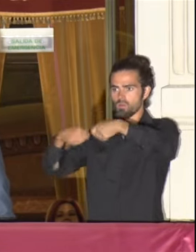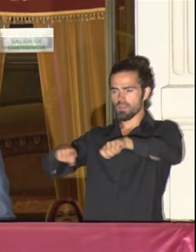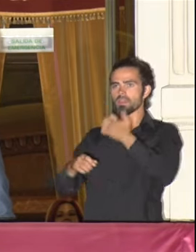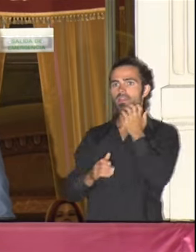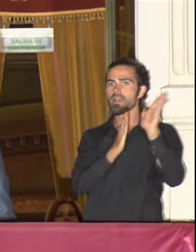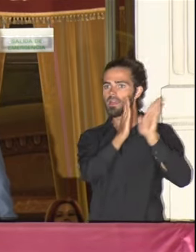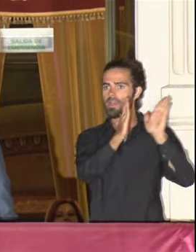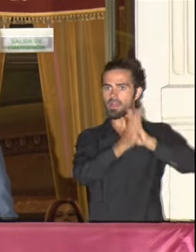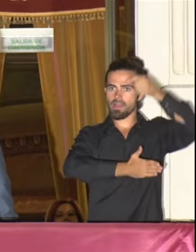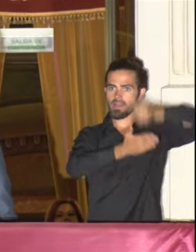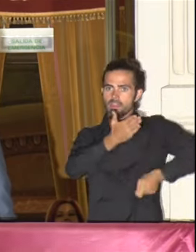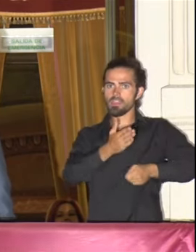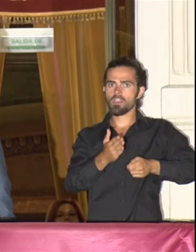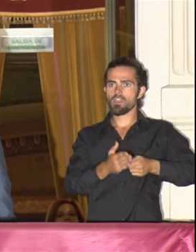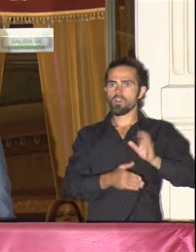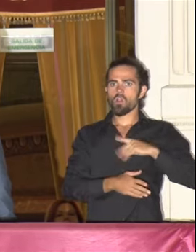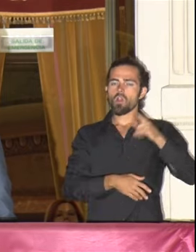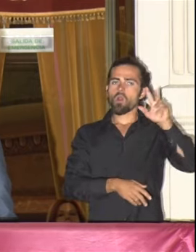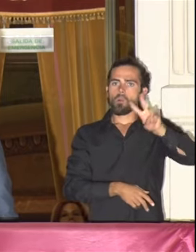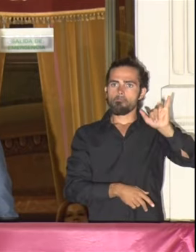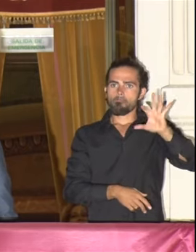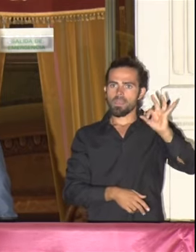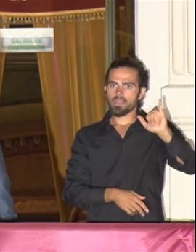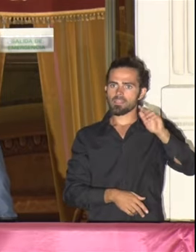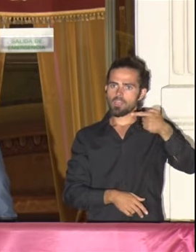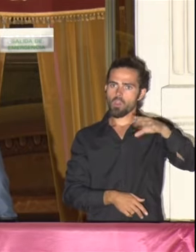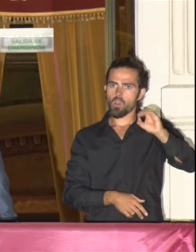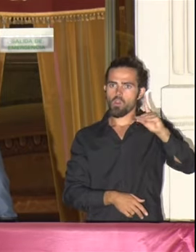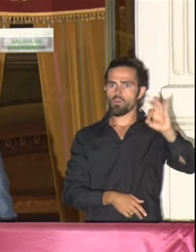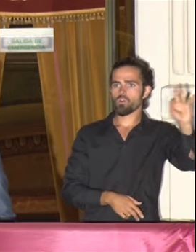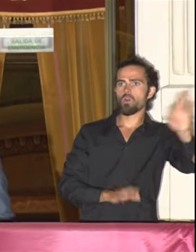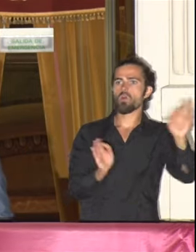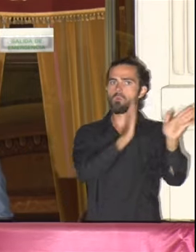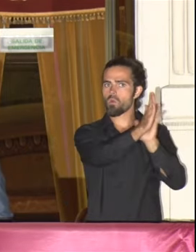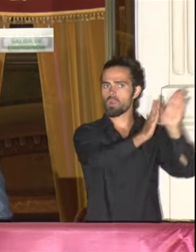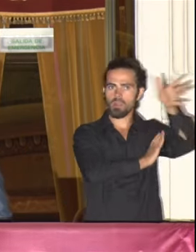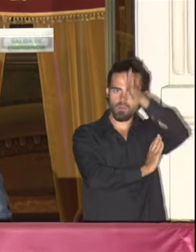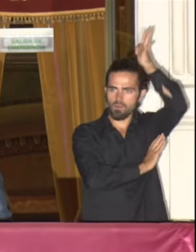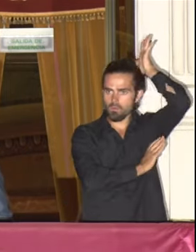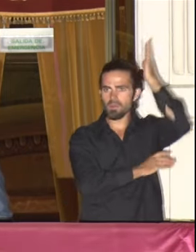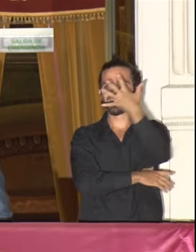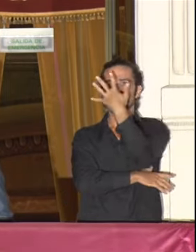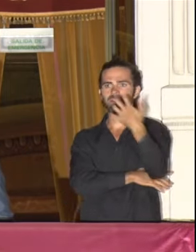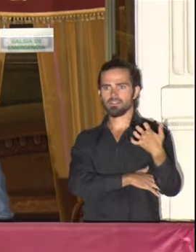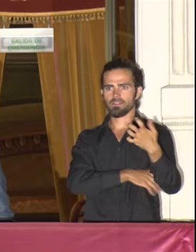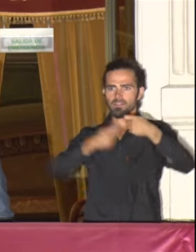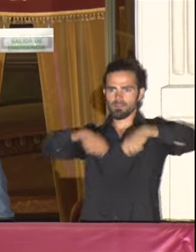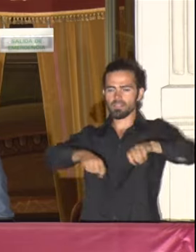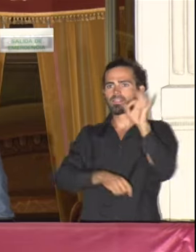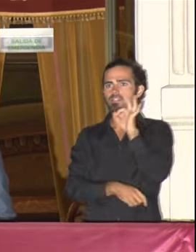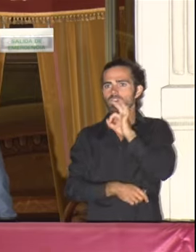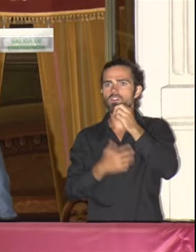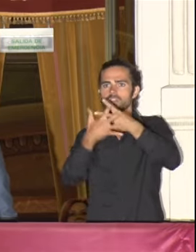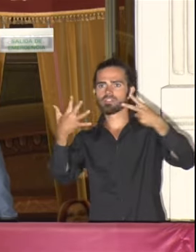hierro, desde los visigodos, de la época romana, 500 navajas del siglo XVII, XVIII y